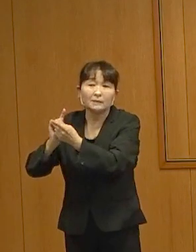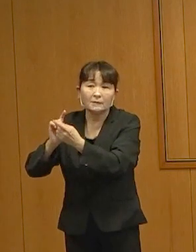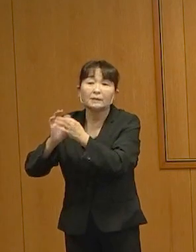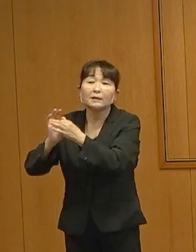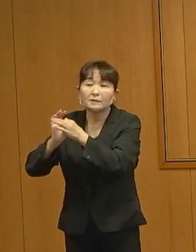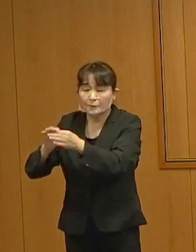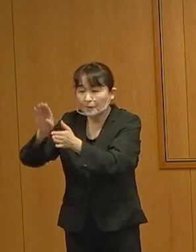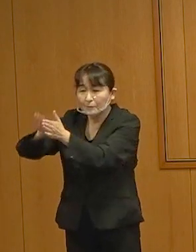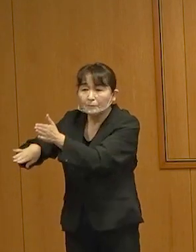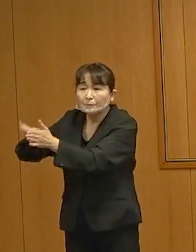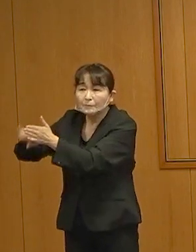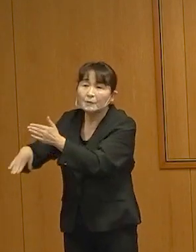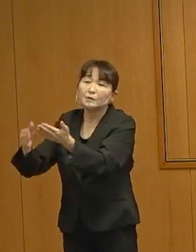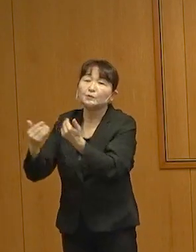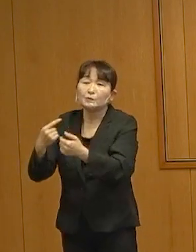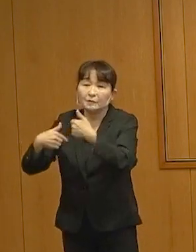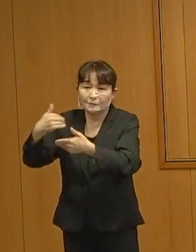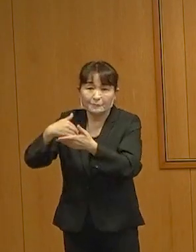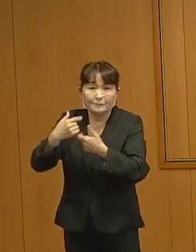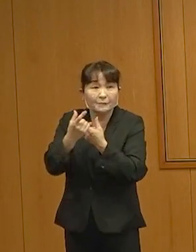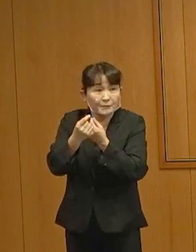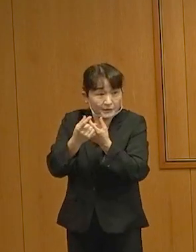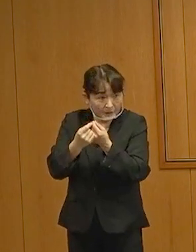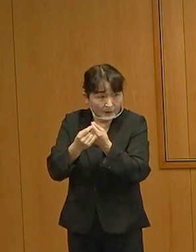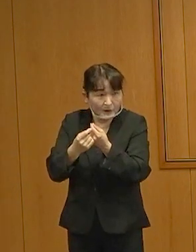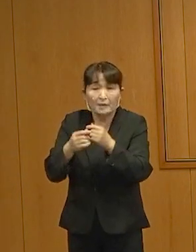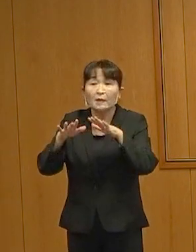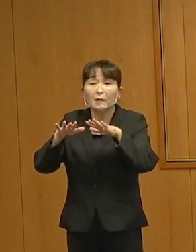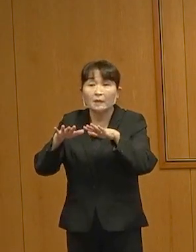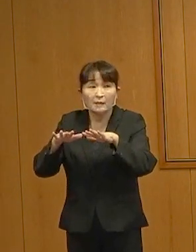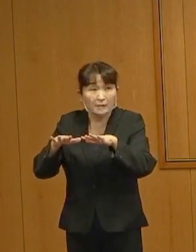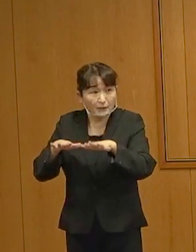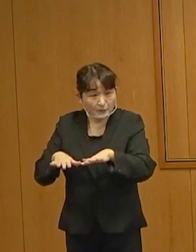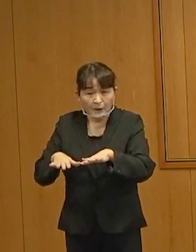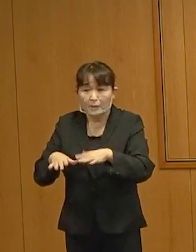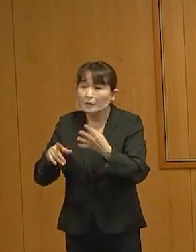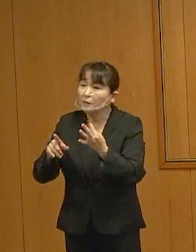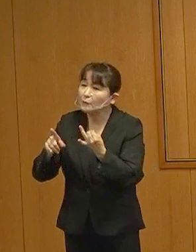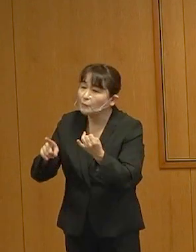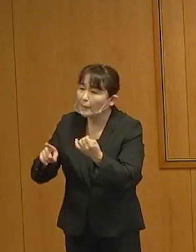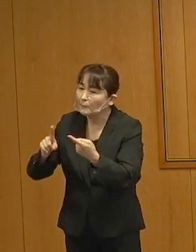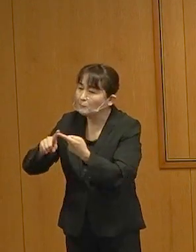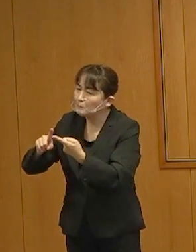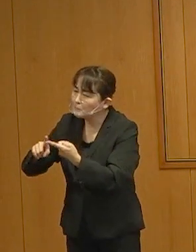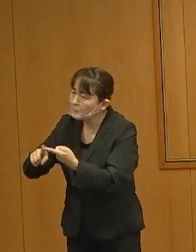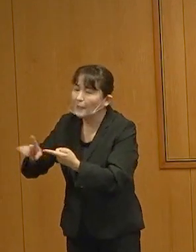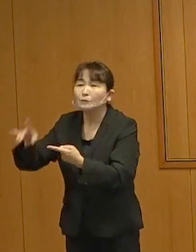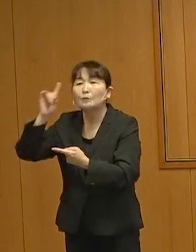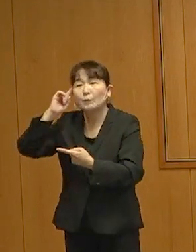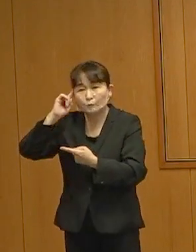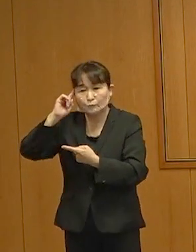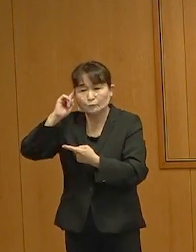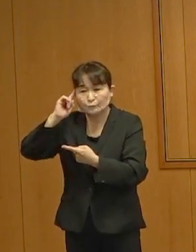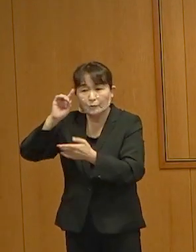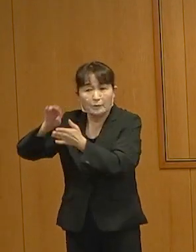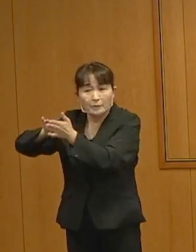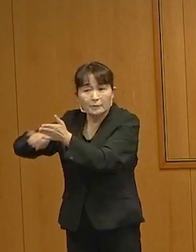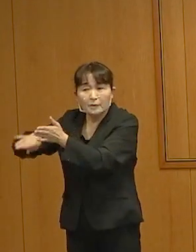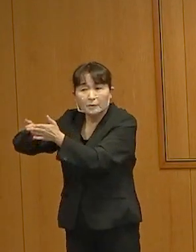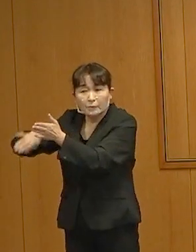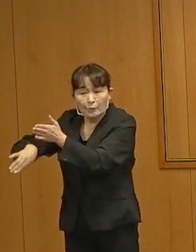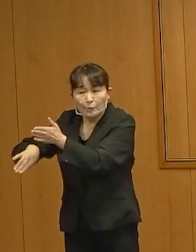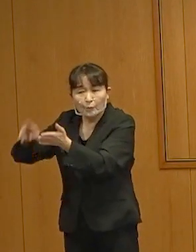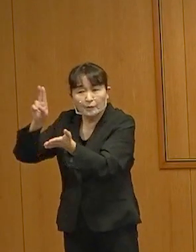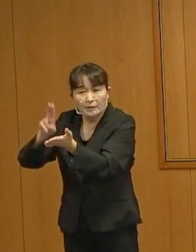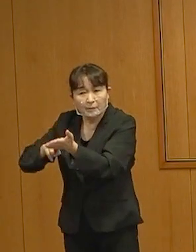ども、具体的にその、まあ、今止まっている遊具って4つあるかと思うんですけど、撤去を決めたものがある